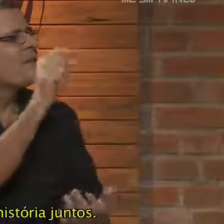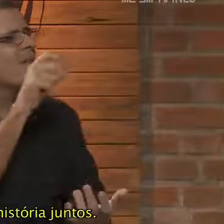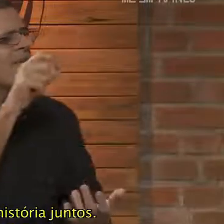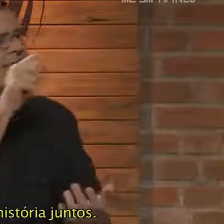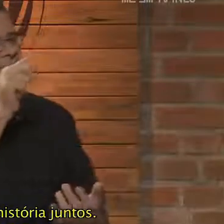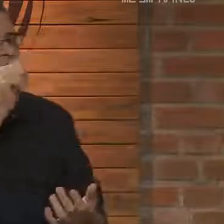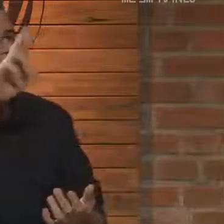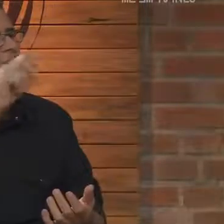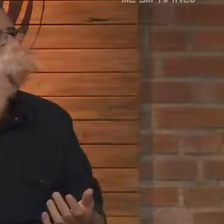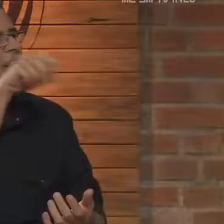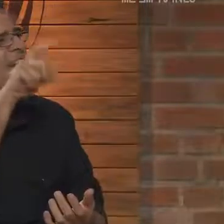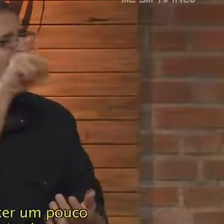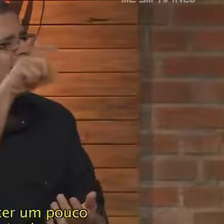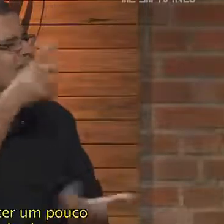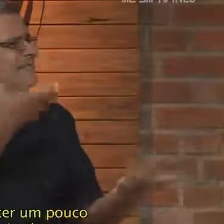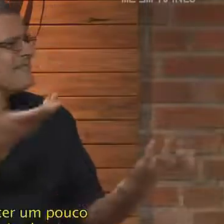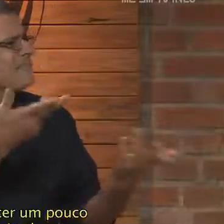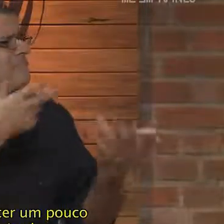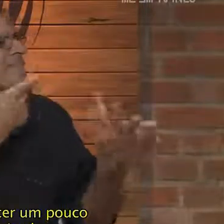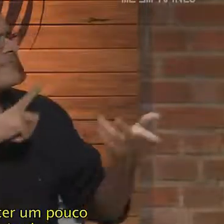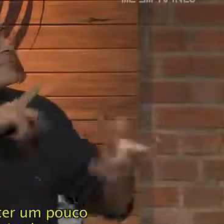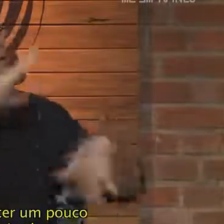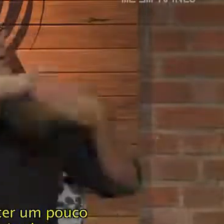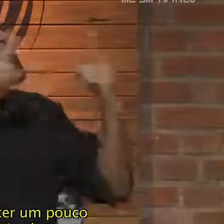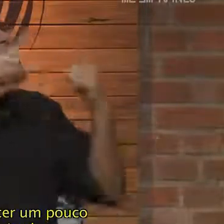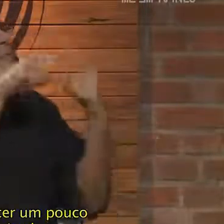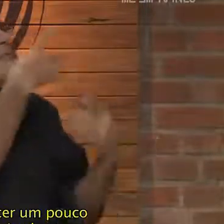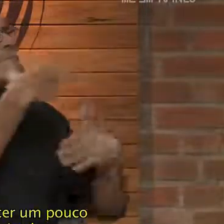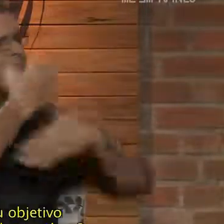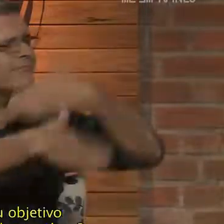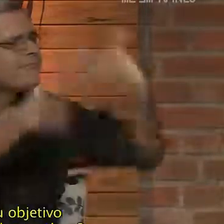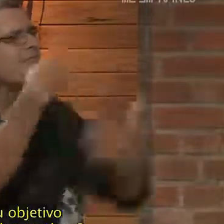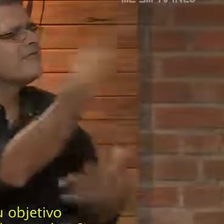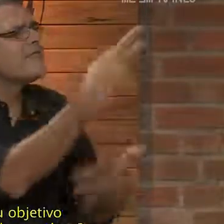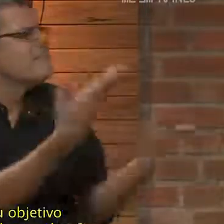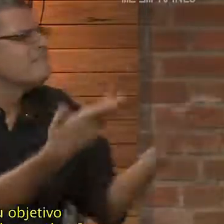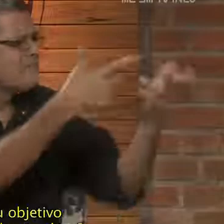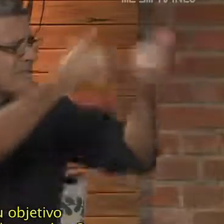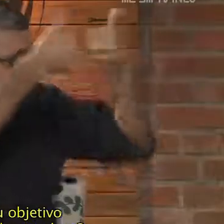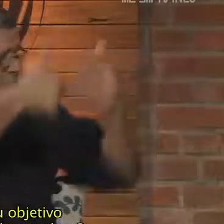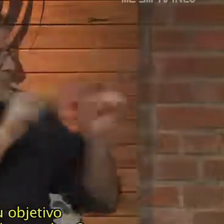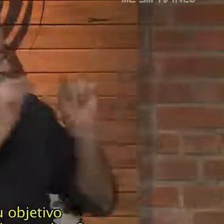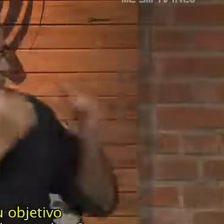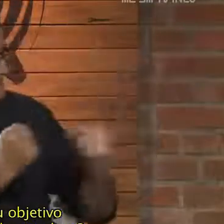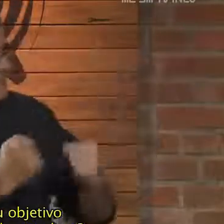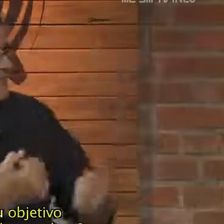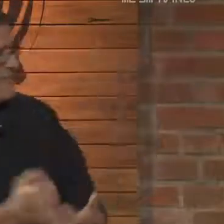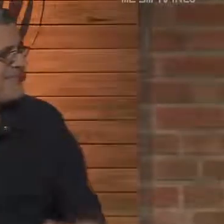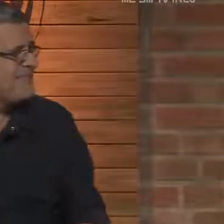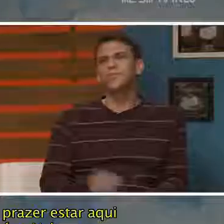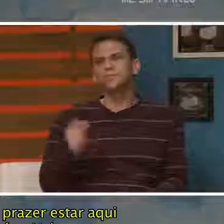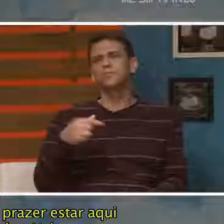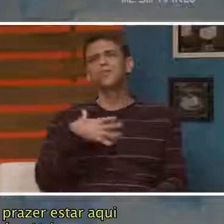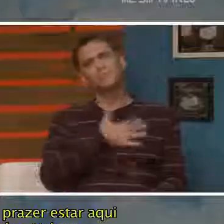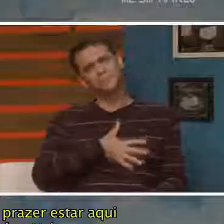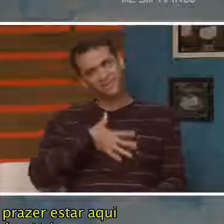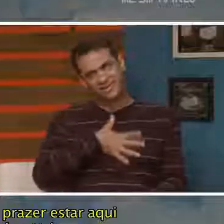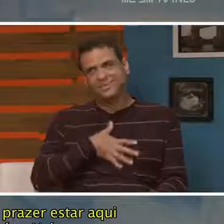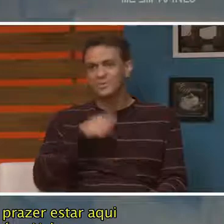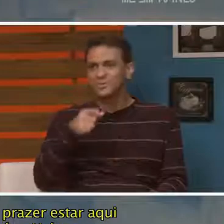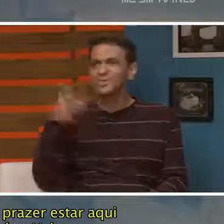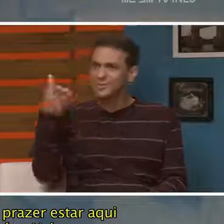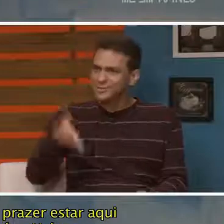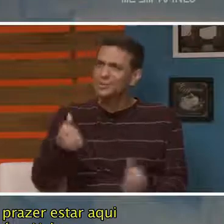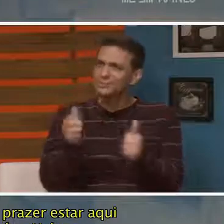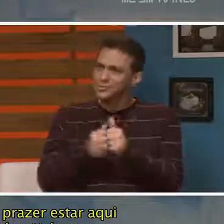nos conhecemos. E vamos conhecer um pouco da Arara Azul. Qual é o seu objetivo e como ela se desenvolveu? É um prazer estar